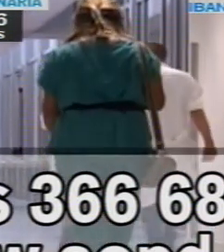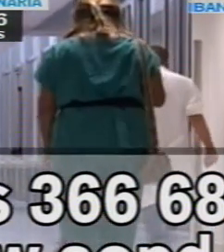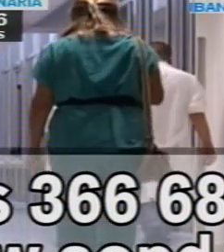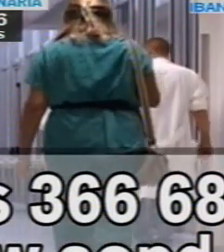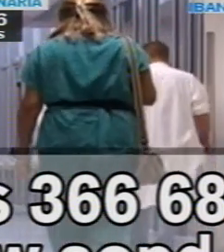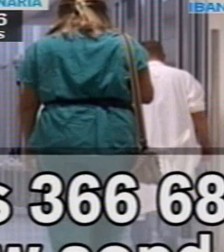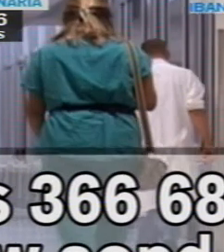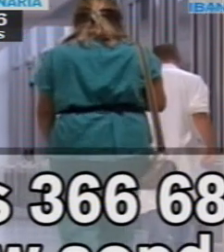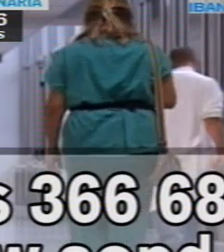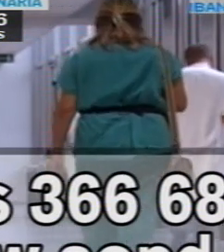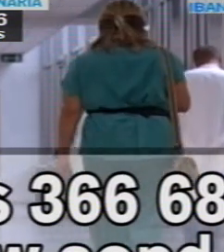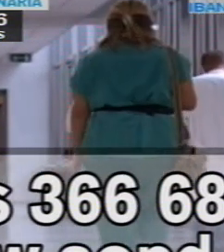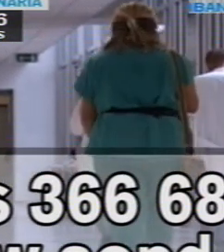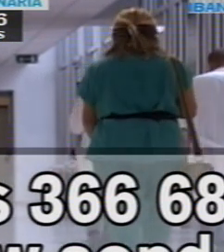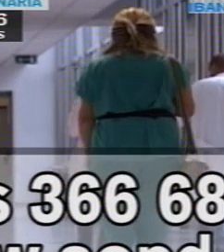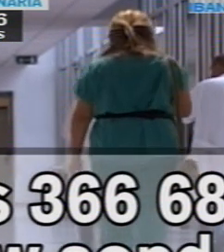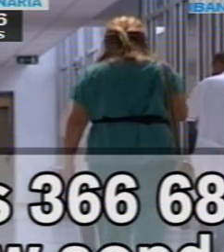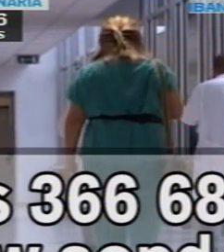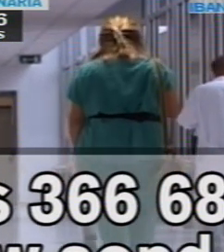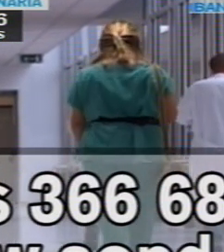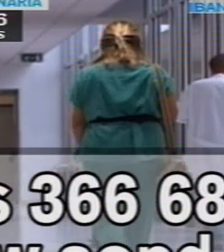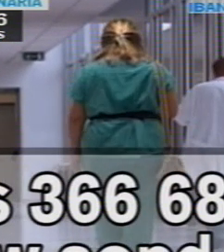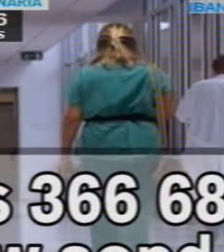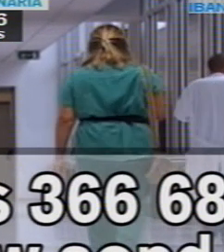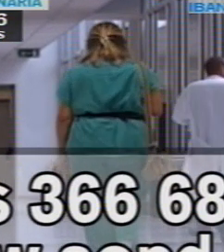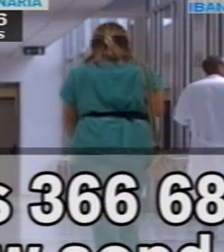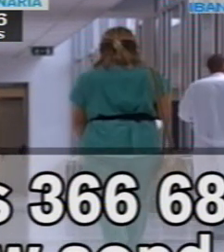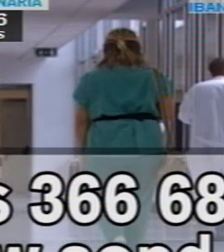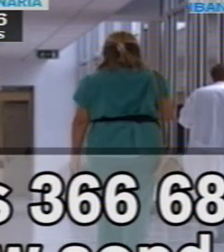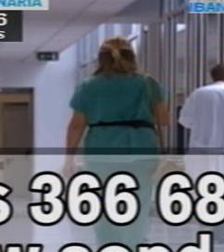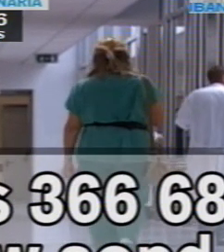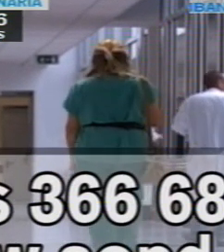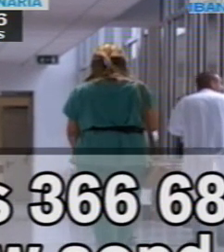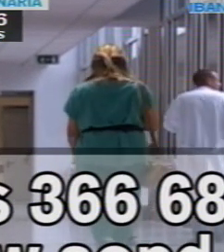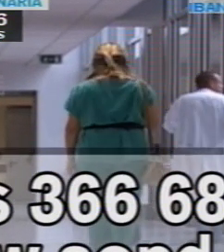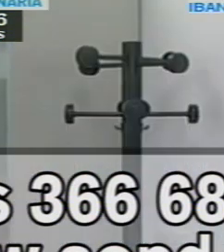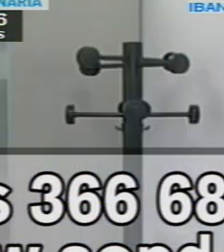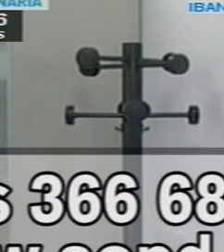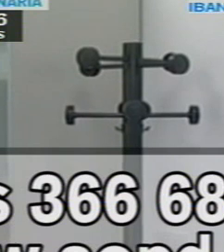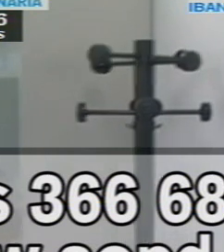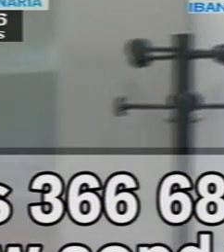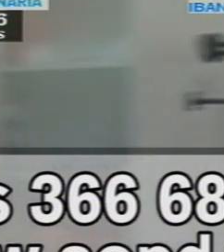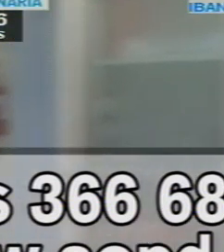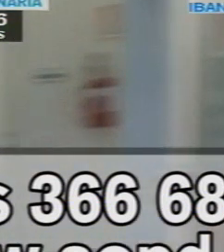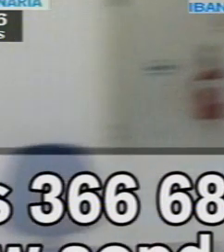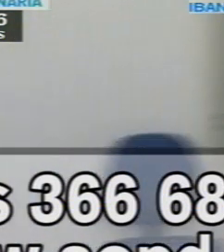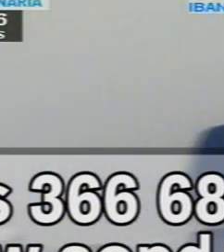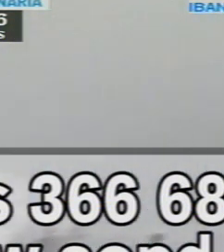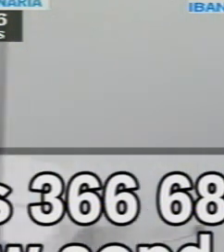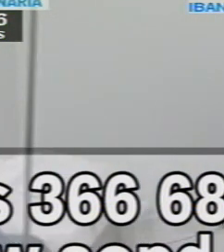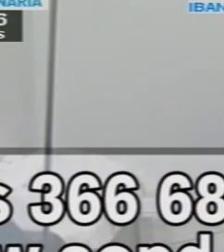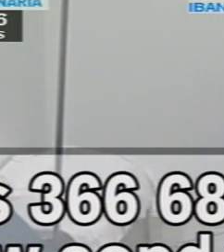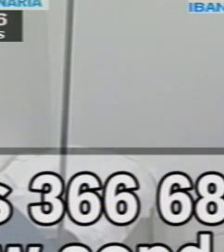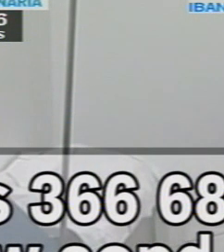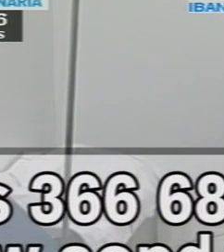366-6802-101 con messaggio prelievo domani San Massimo oppure prelievo domani Sant'Antonio. Per il punto prelievi di via